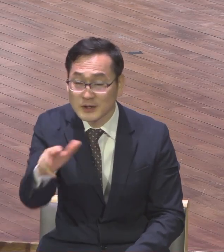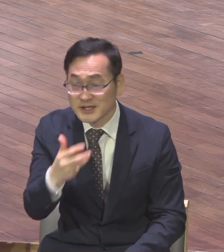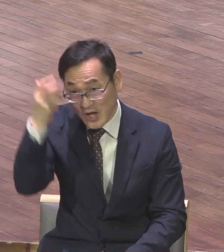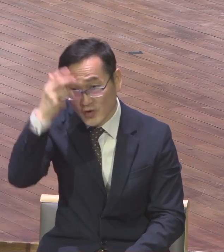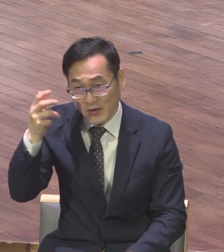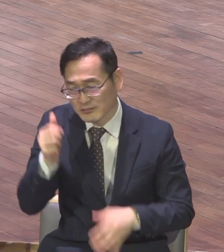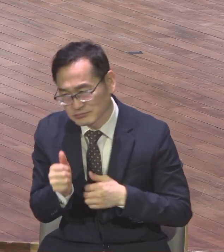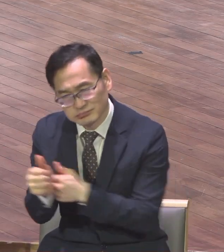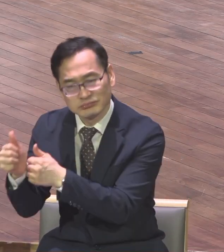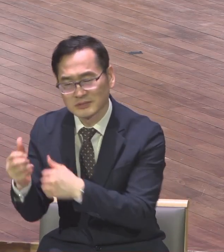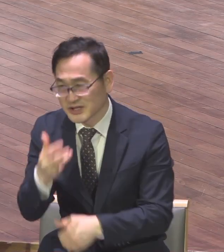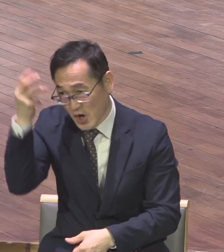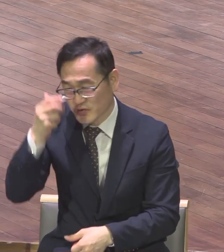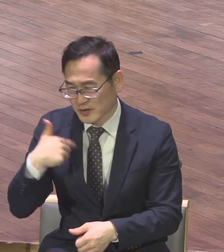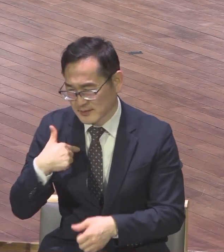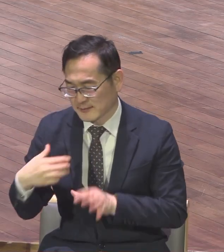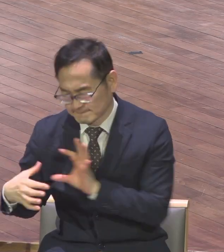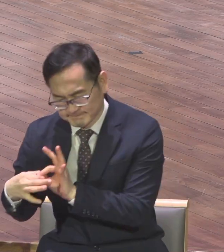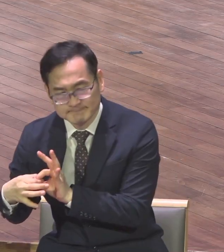소욕, 성령의 소욕.